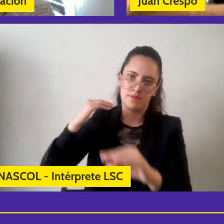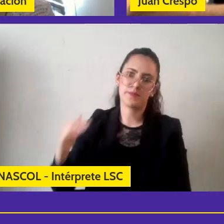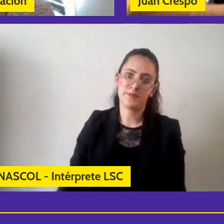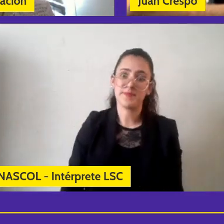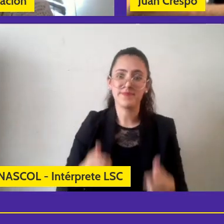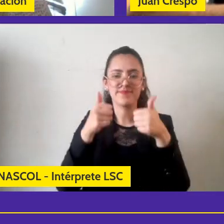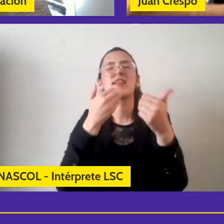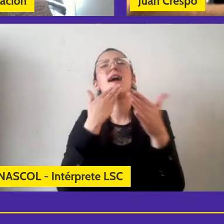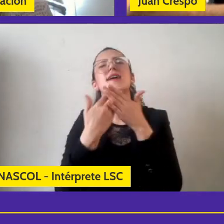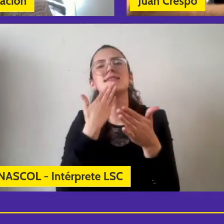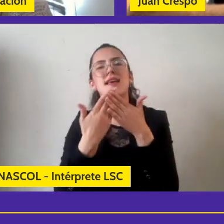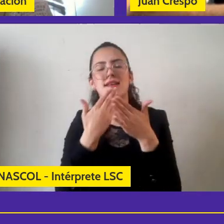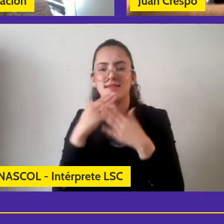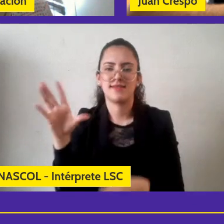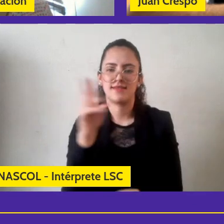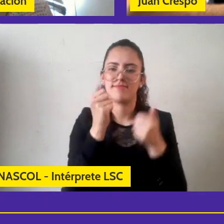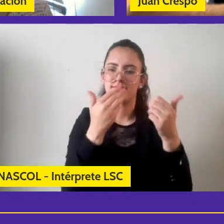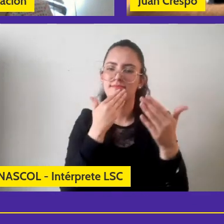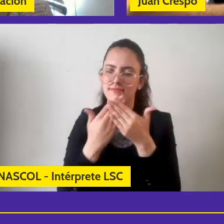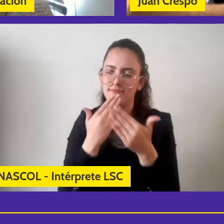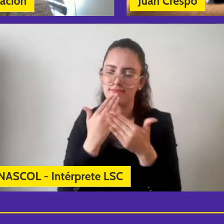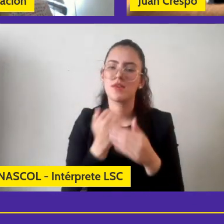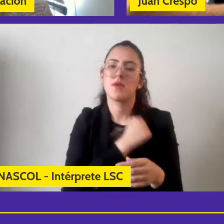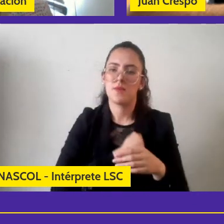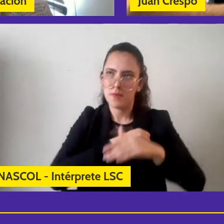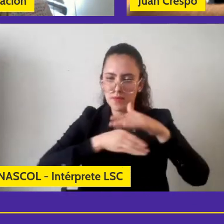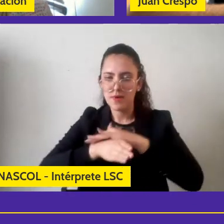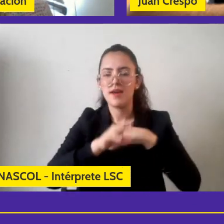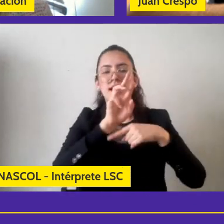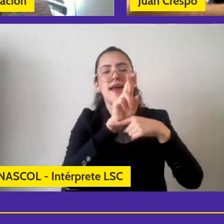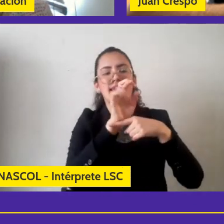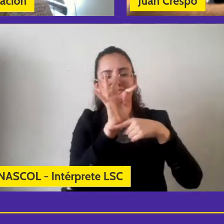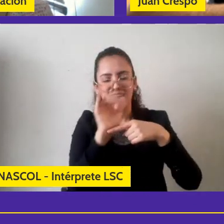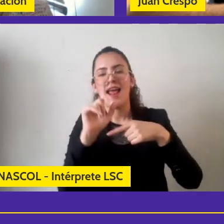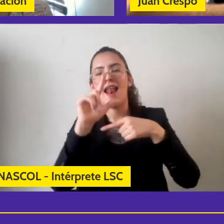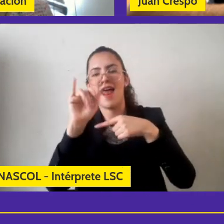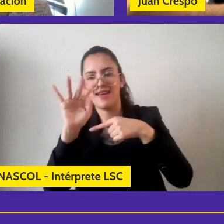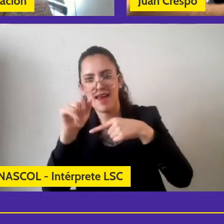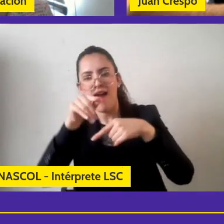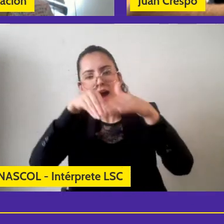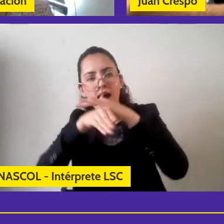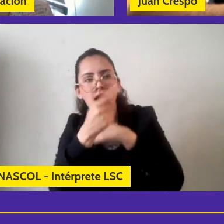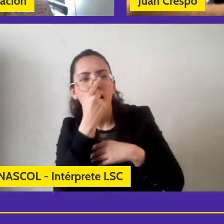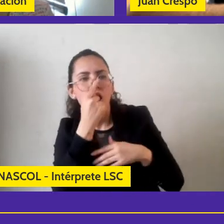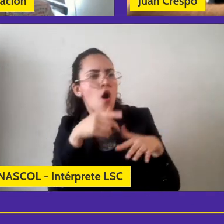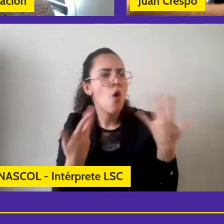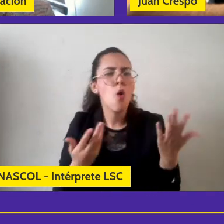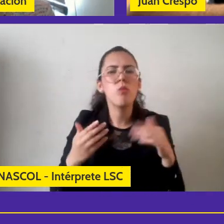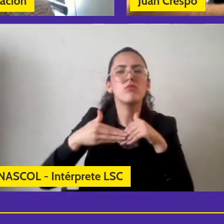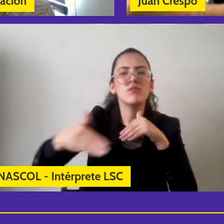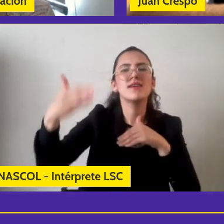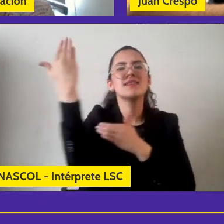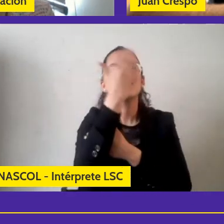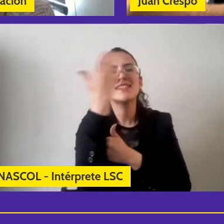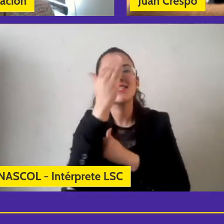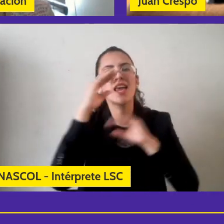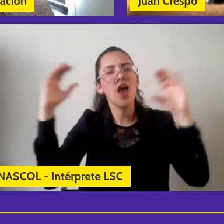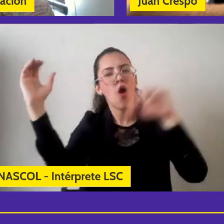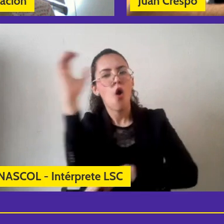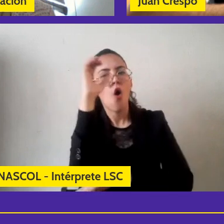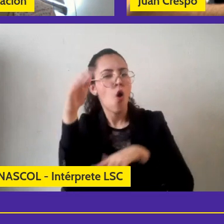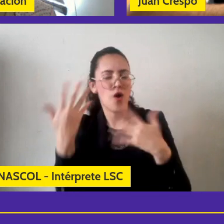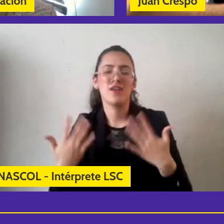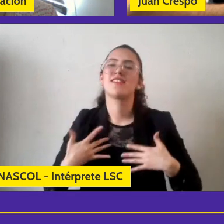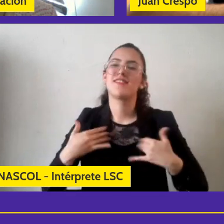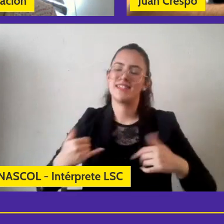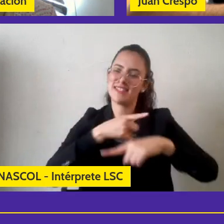muchas gracias. Recuerden visitar Retina Latina para ver nuestros contenidos que están geniales de la temporada de cine colombiano y que tengan una feliz